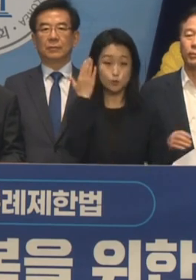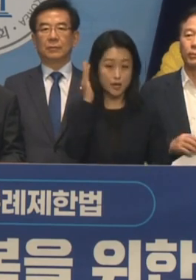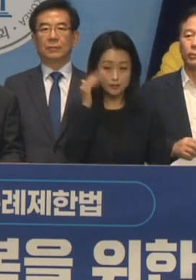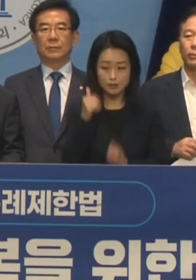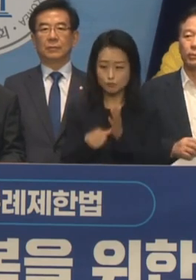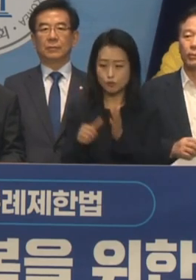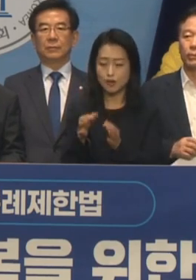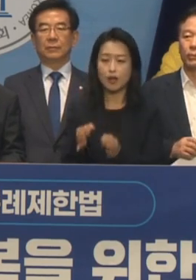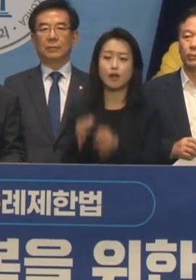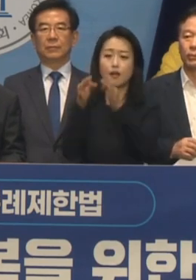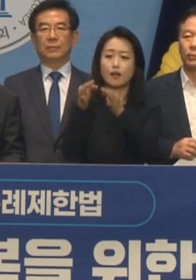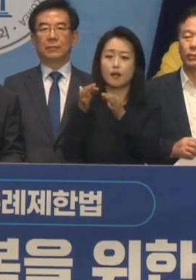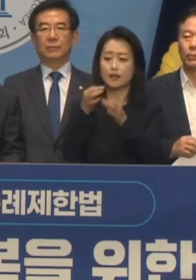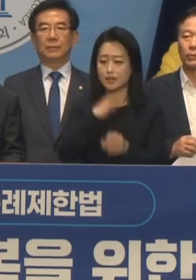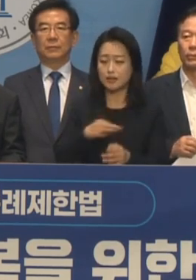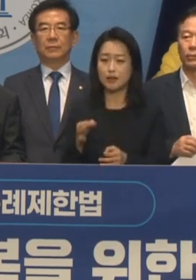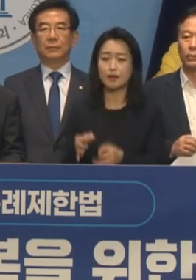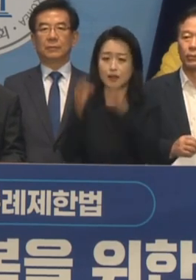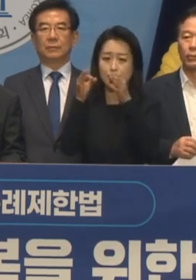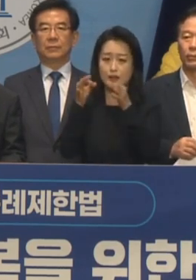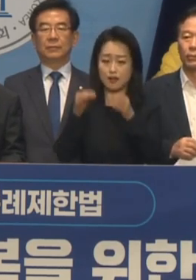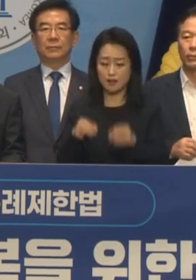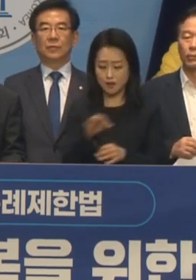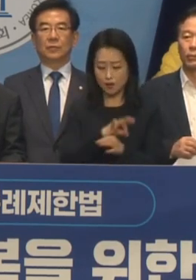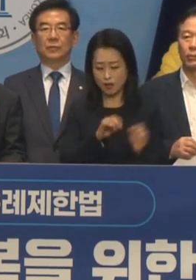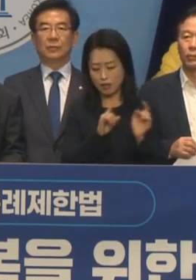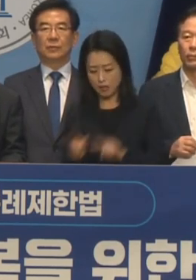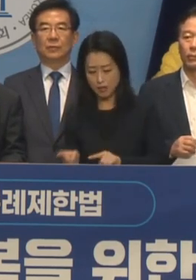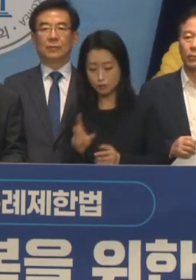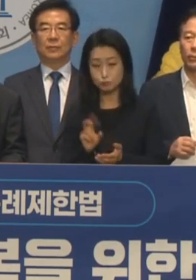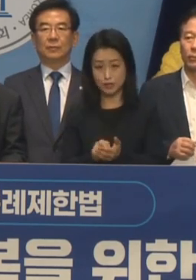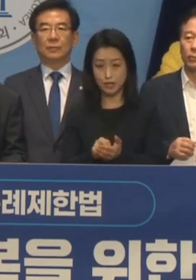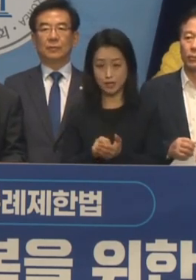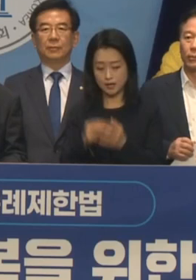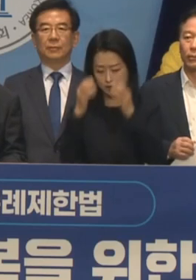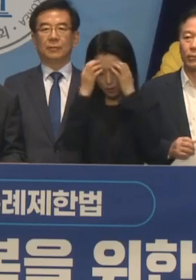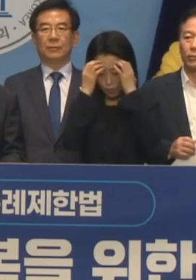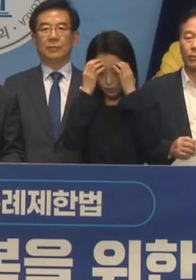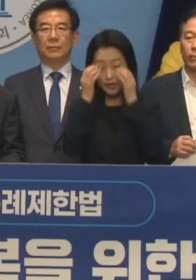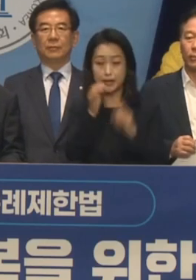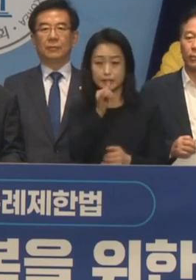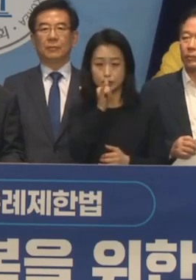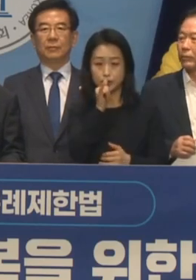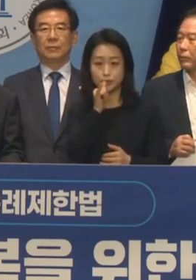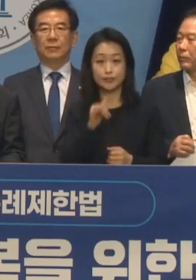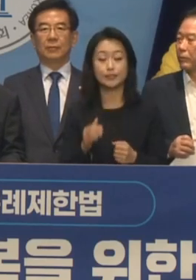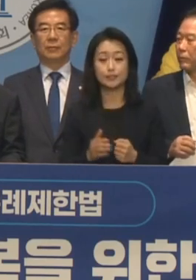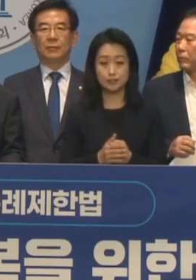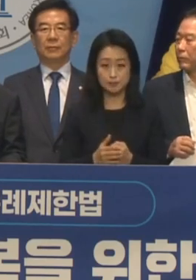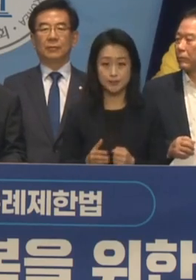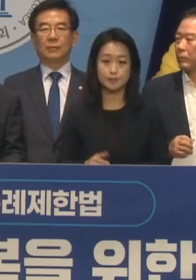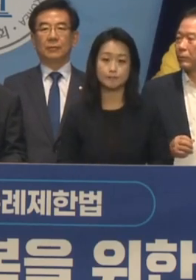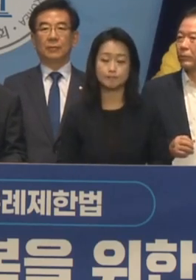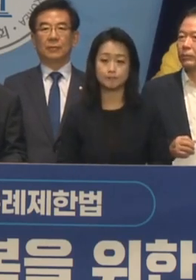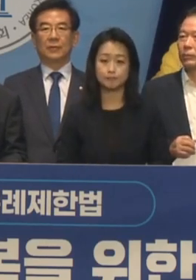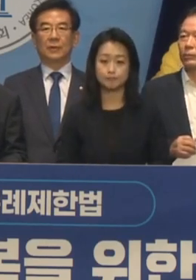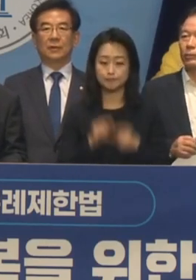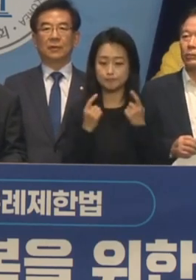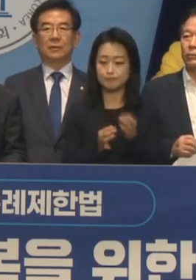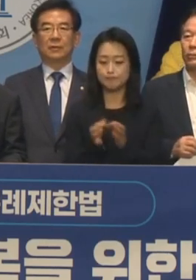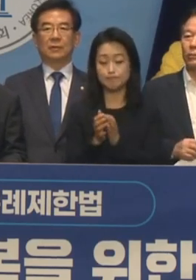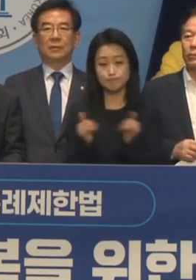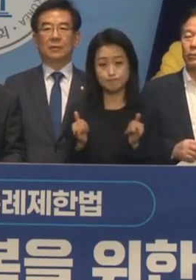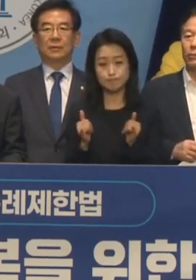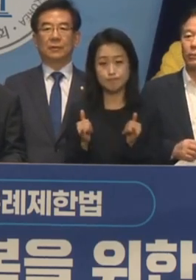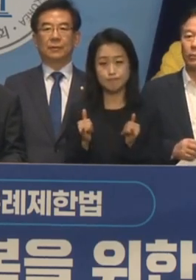최근에 고물가, 고금리, 내수 침체 등 삼중고 상황이 지속되면서